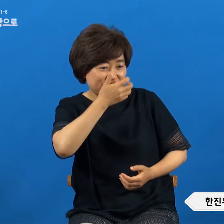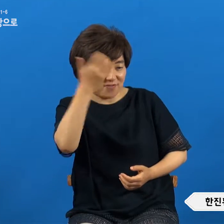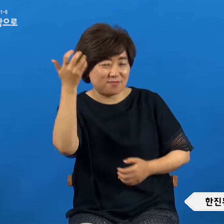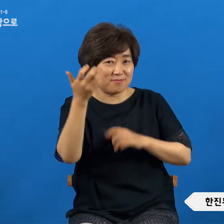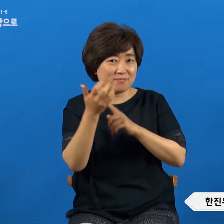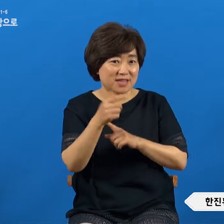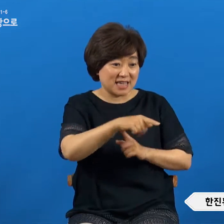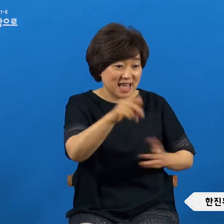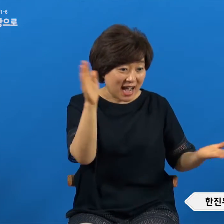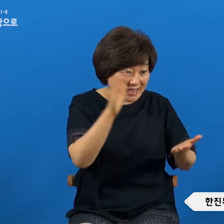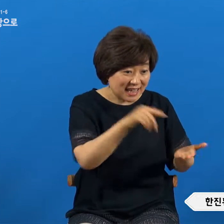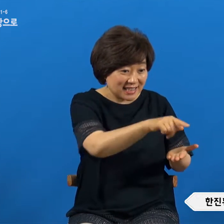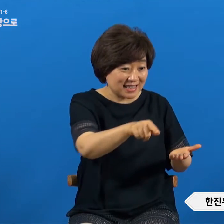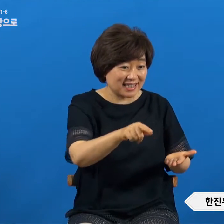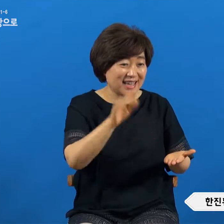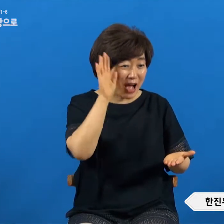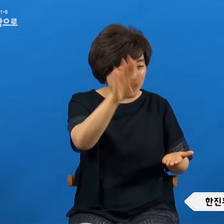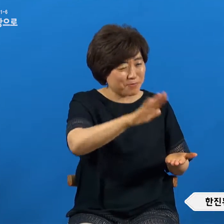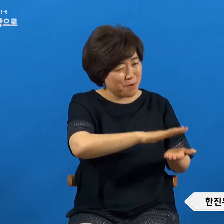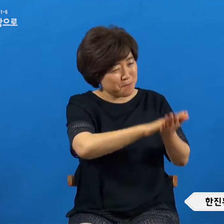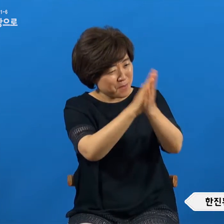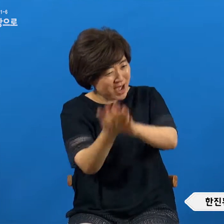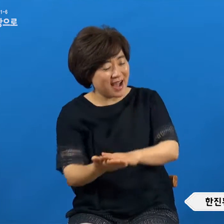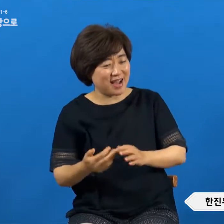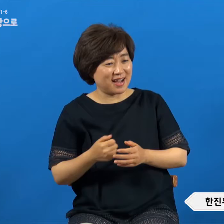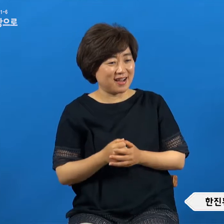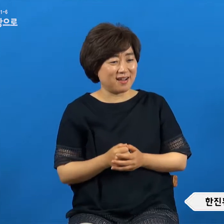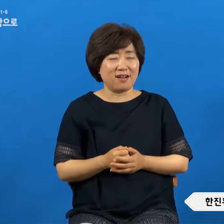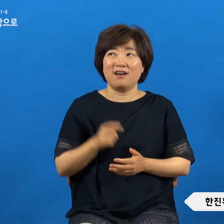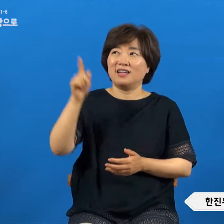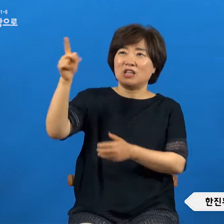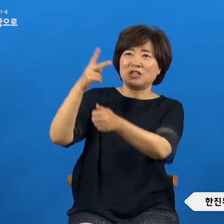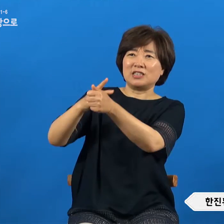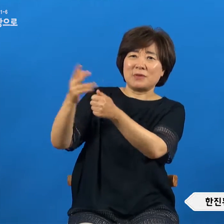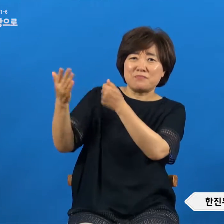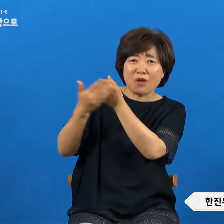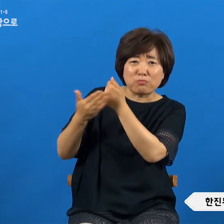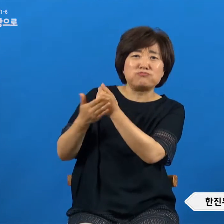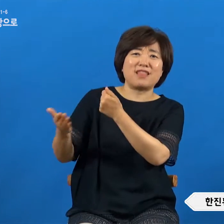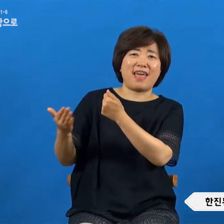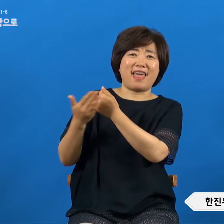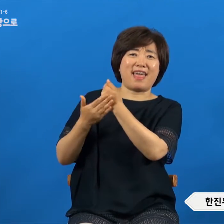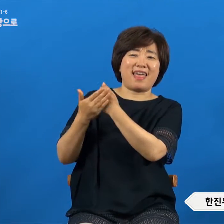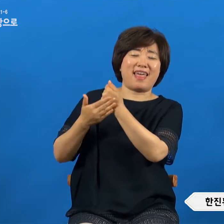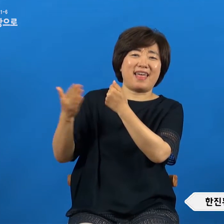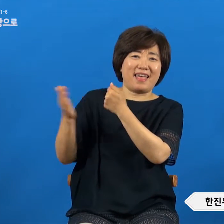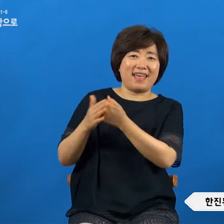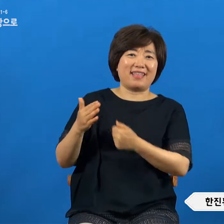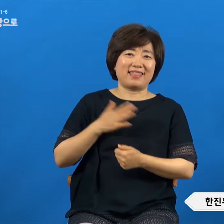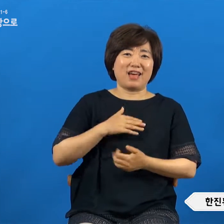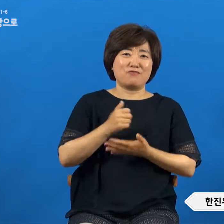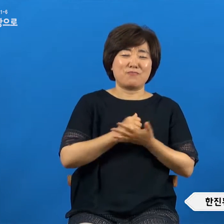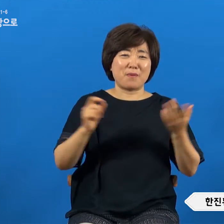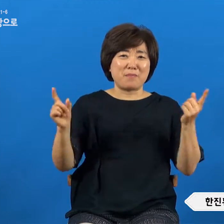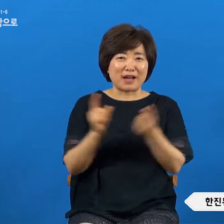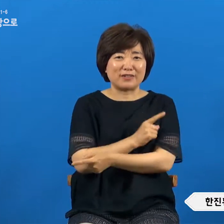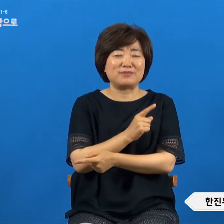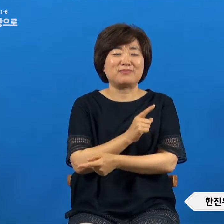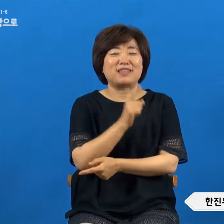그 아이들이 장차 선생님이 저의 운명을 바꾸었습니다, 그렇게 말할 날이 올